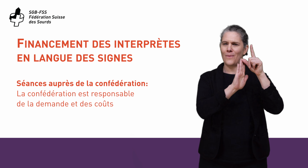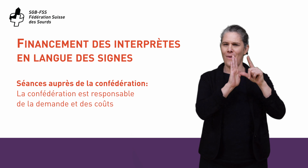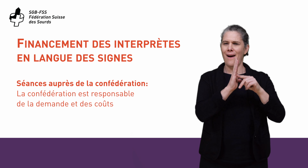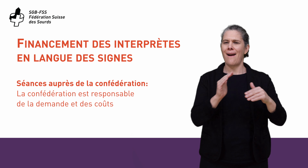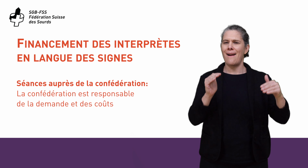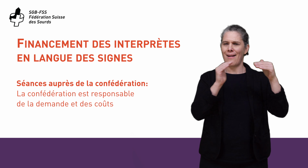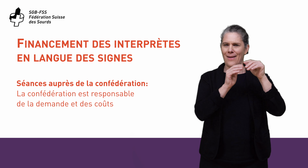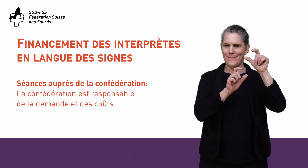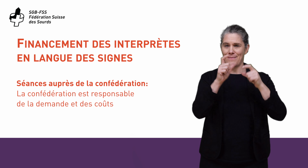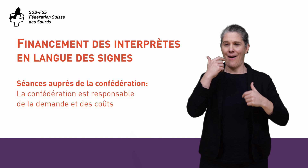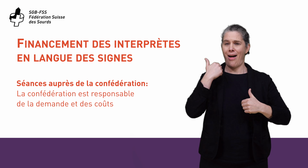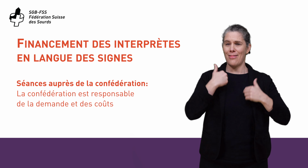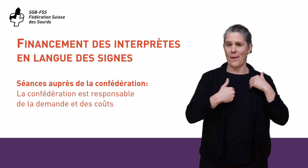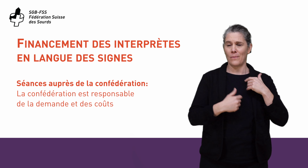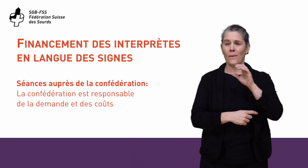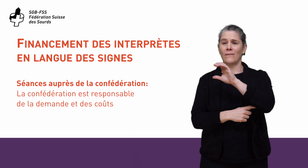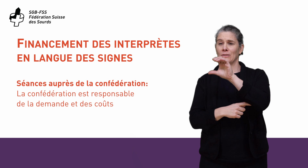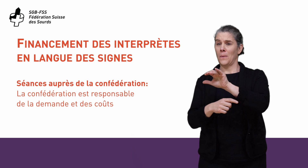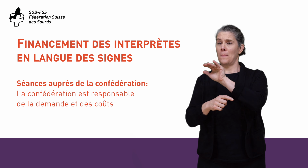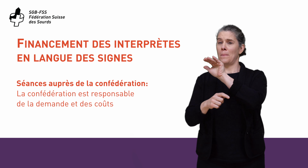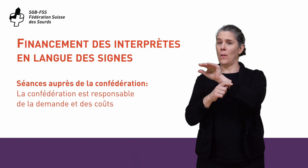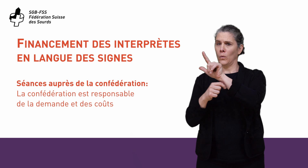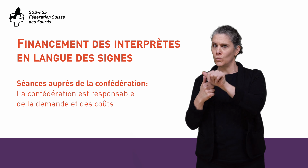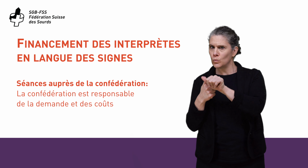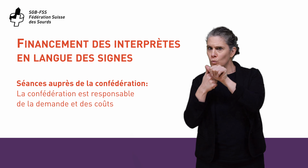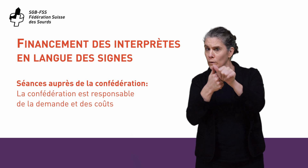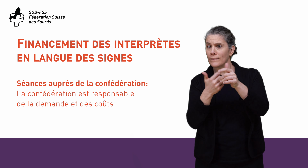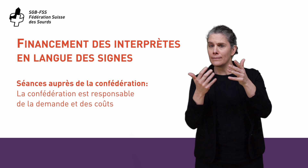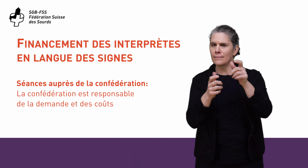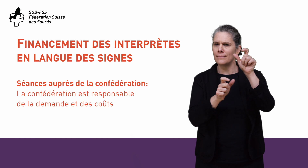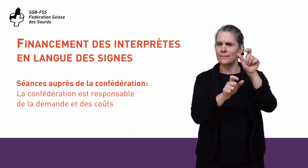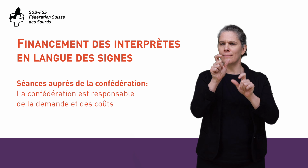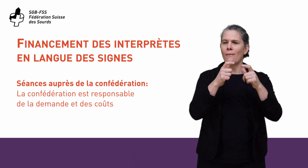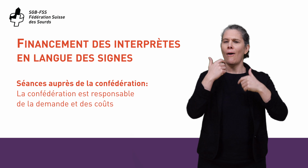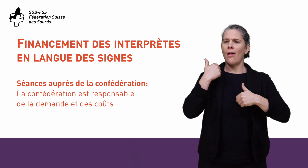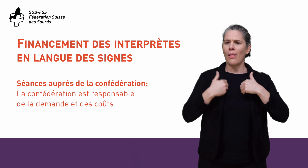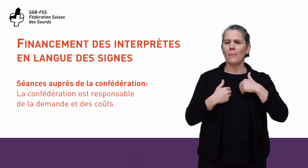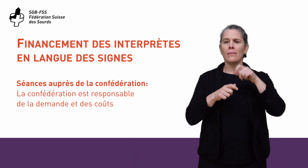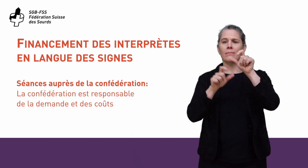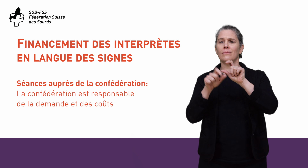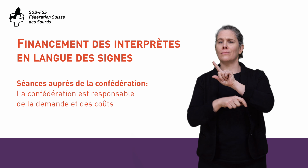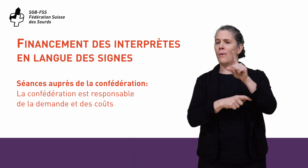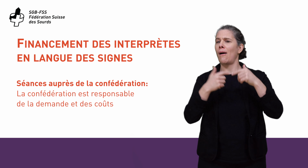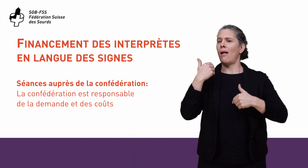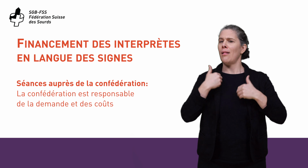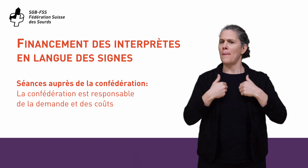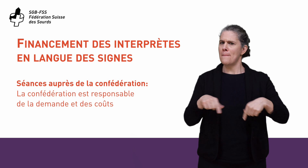est tenue, en tant qu'employeur, d'offrir aux personnes handicapées les mêmes chances qu'aux personnes